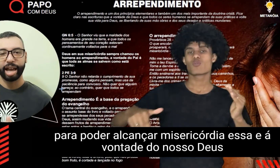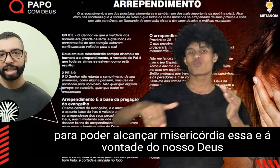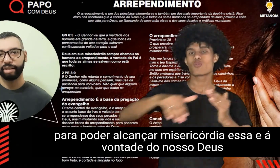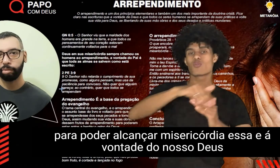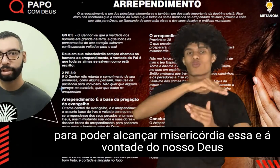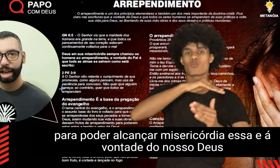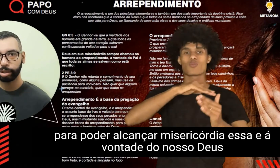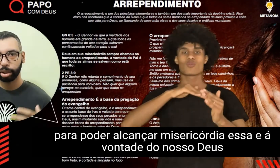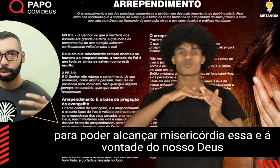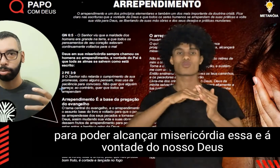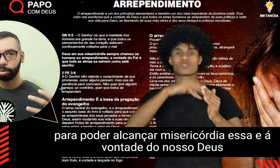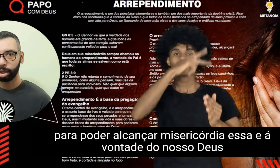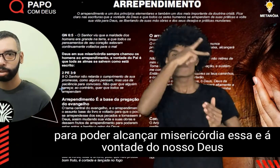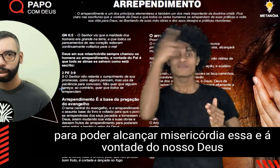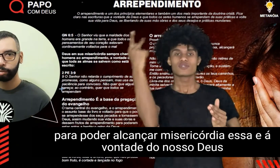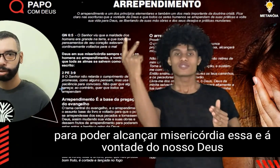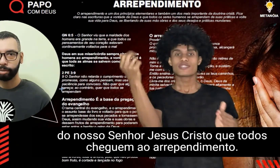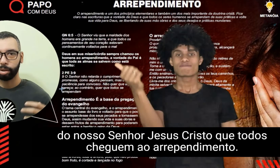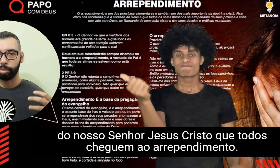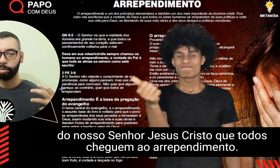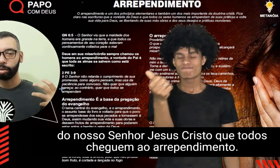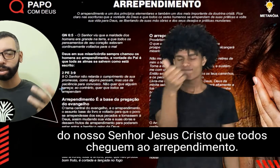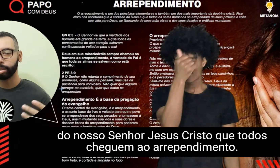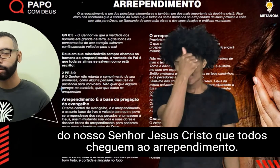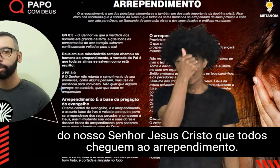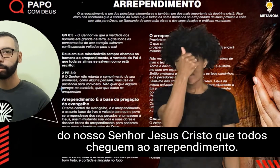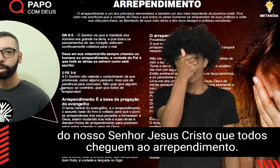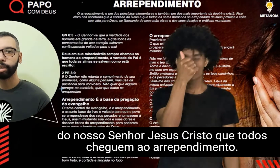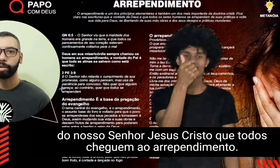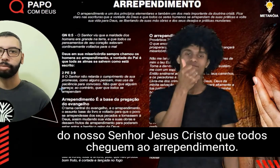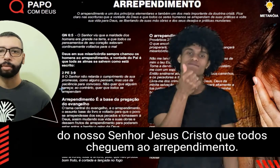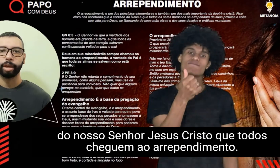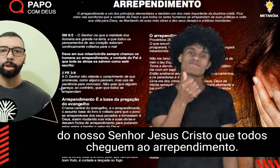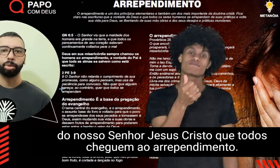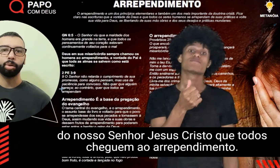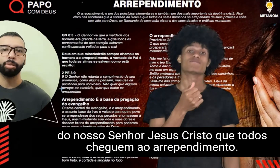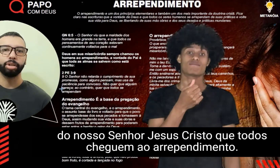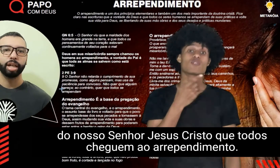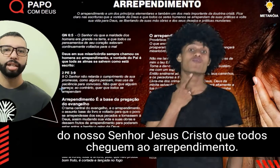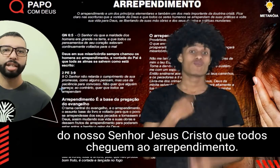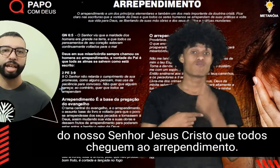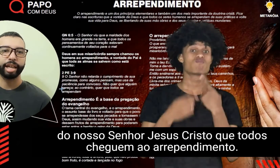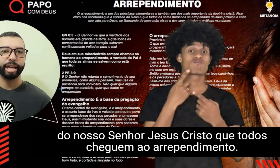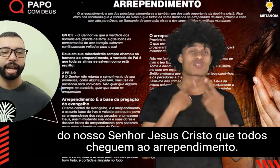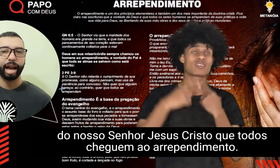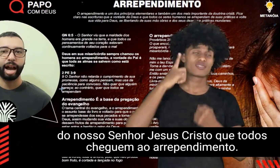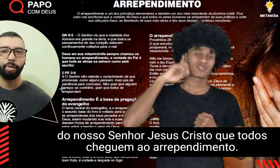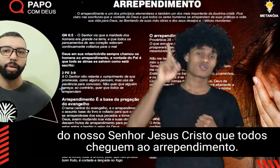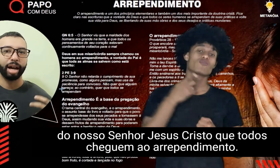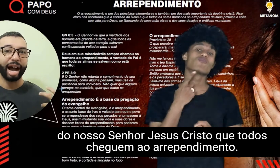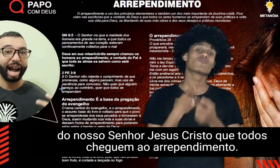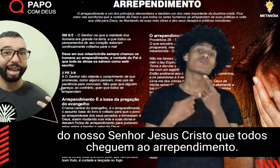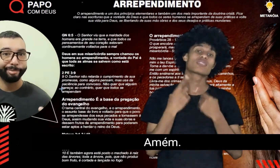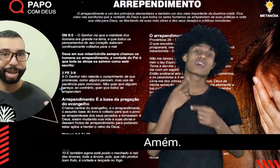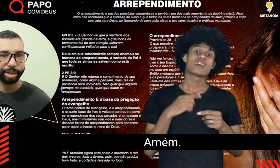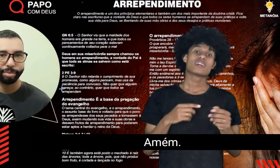misericórdia. Essa é a vontade do nosso Deus, do nosso Senhor Jesus Cristo, que todos cheguem